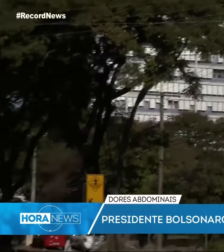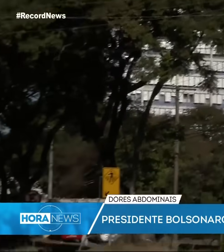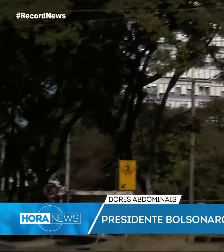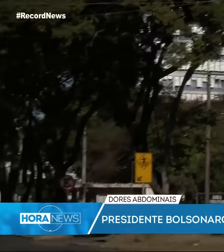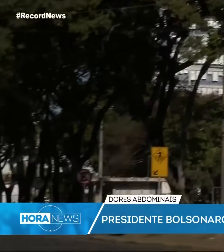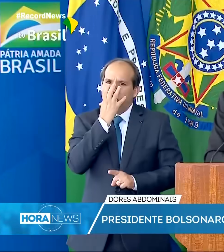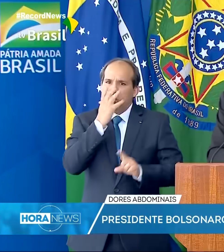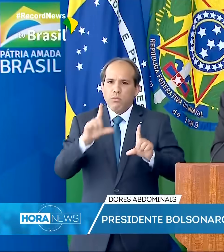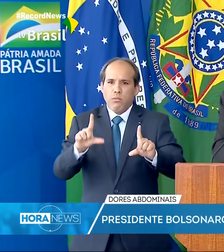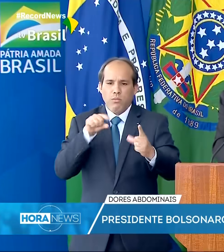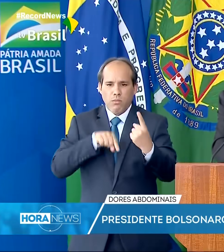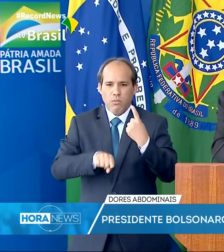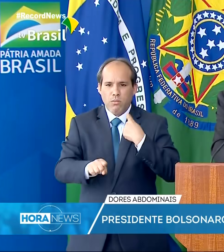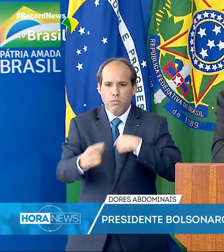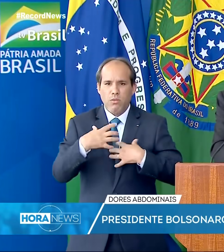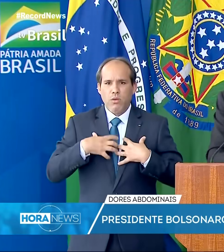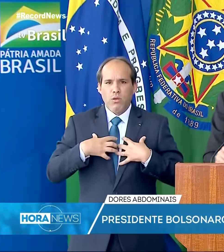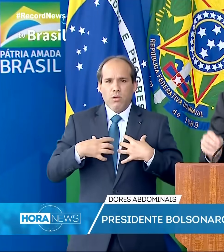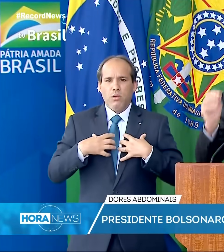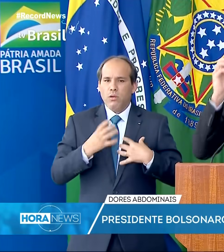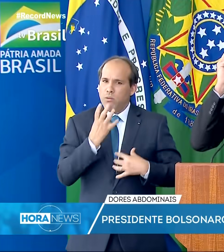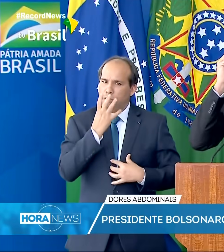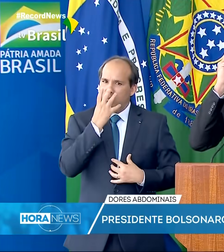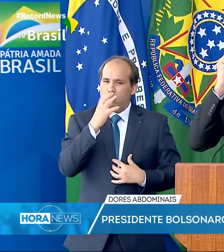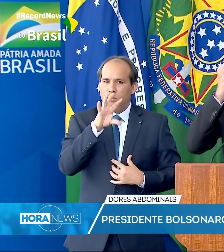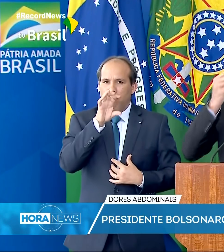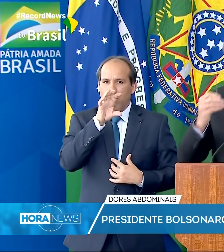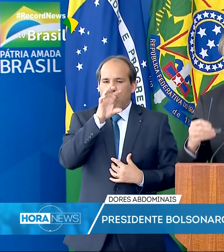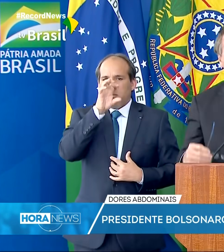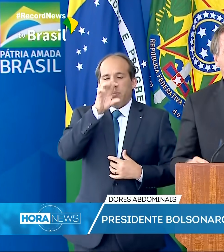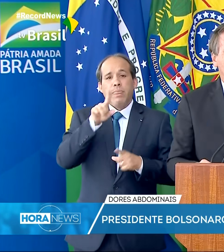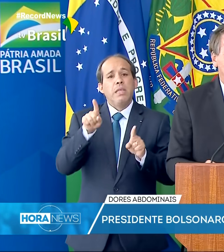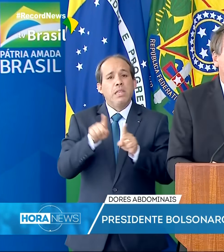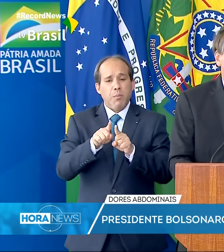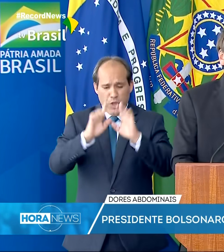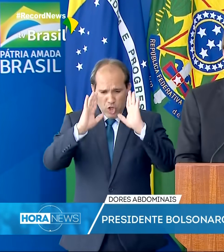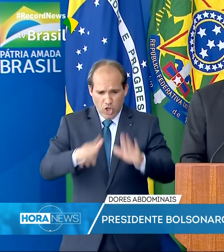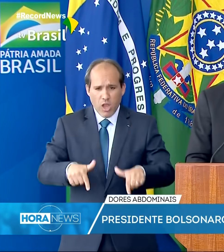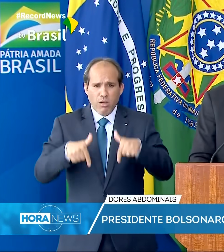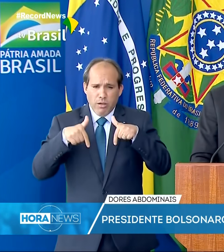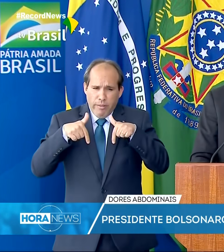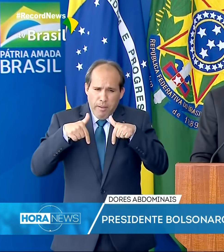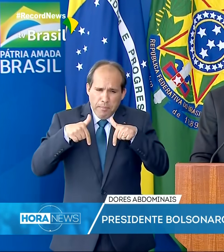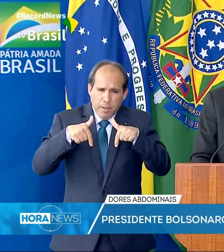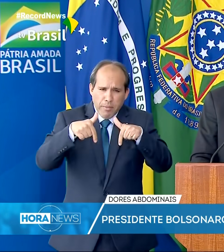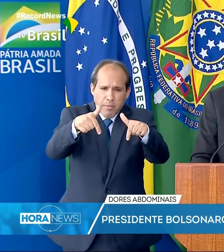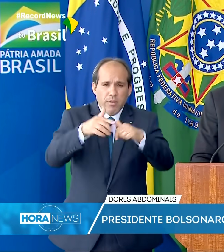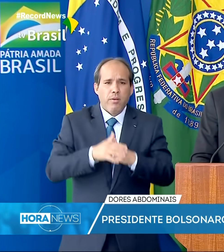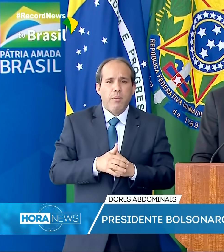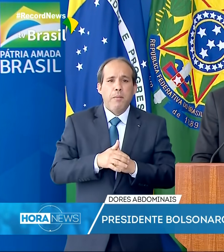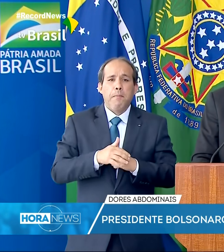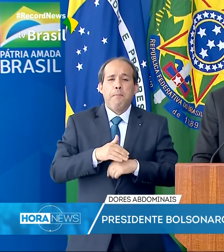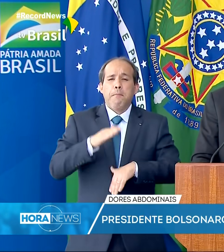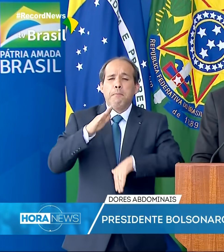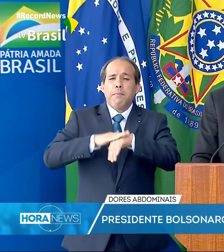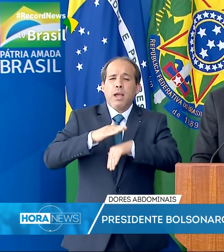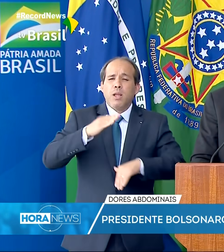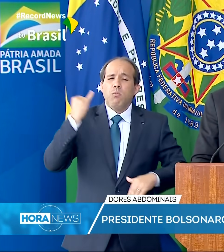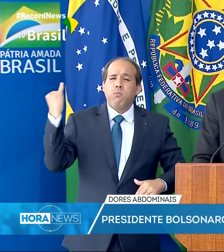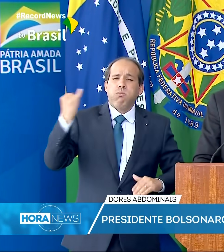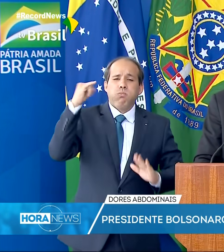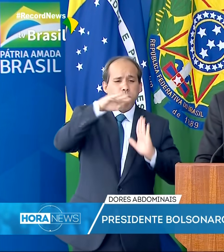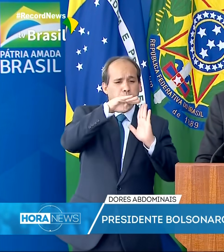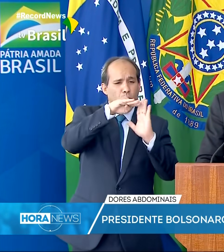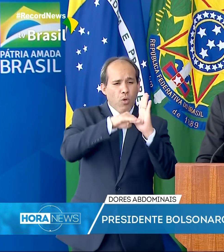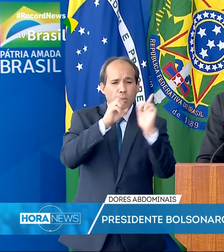médico responsável pela cirurgia no abdômen do Presidente da República decorrentes do atentado a faca ocorrido em 2018